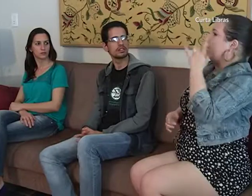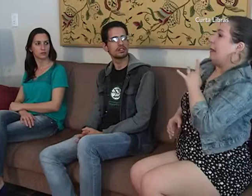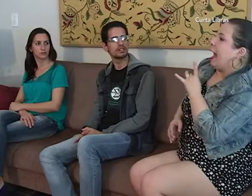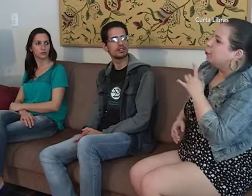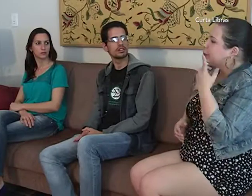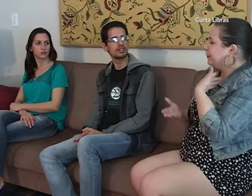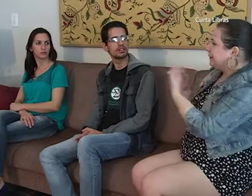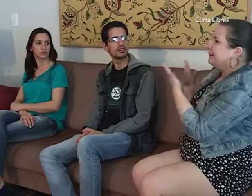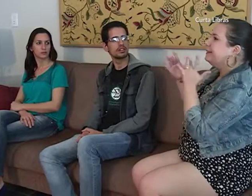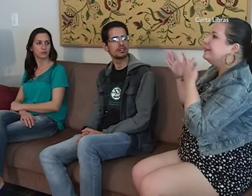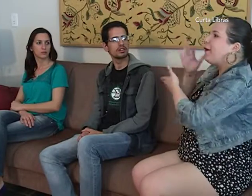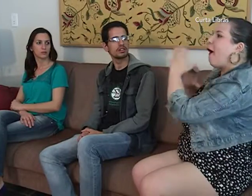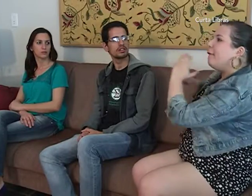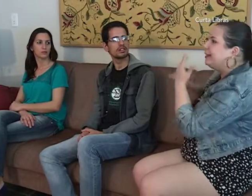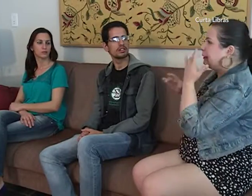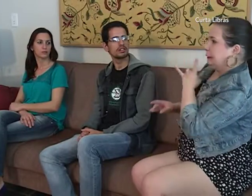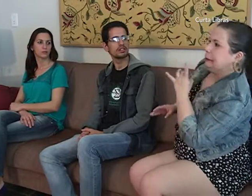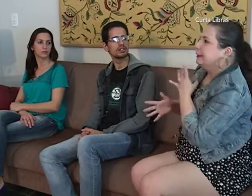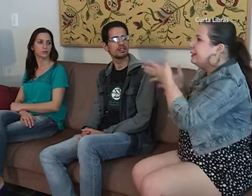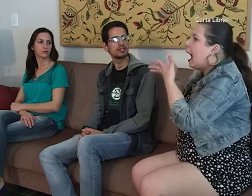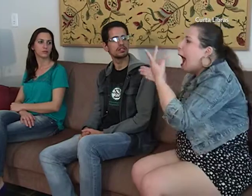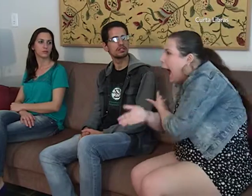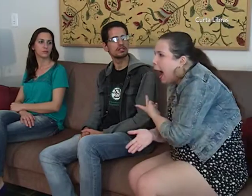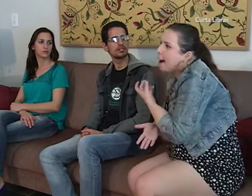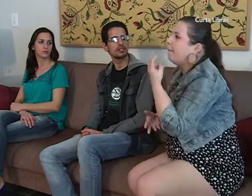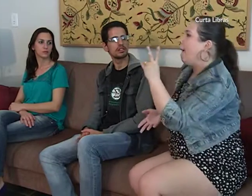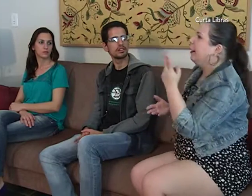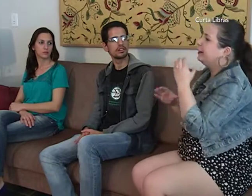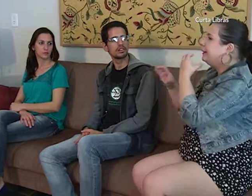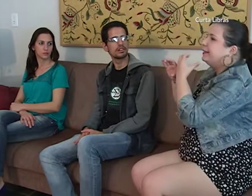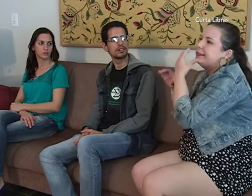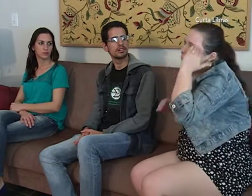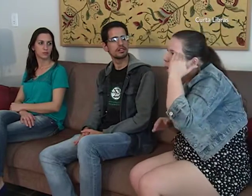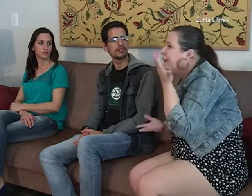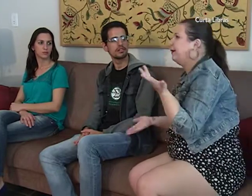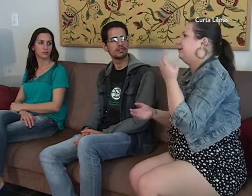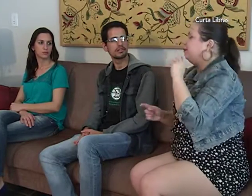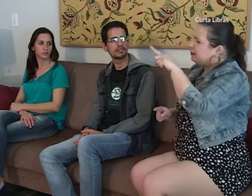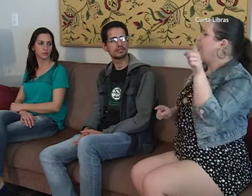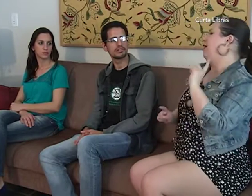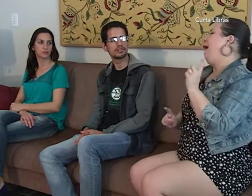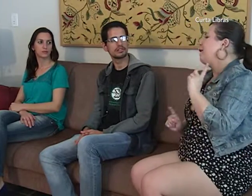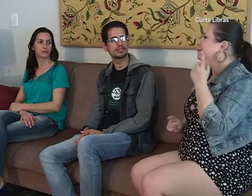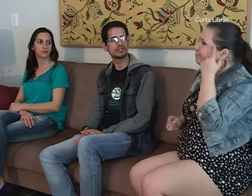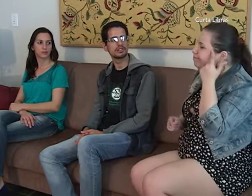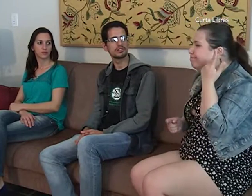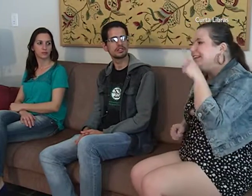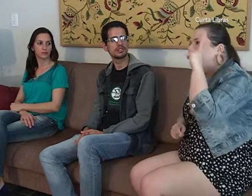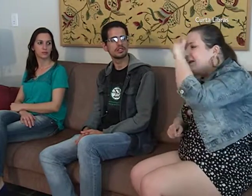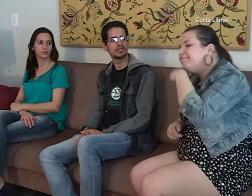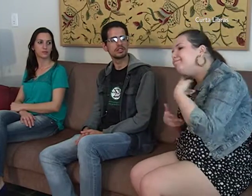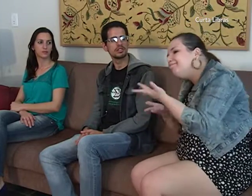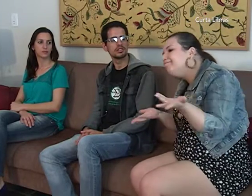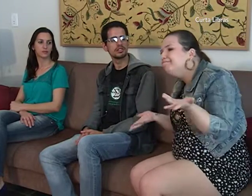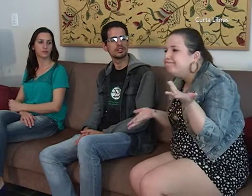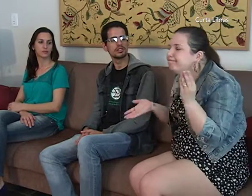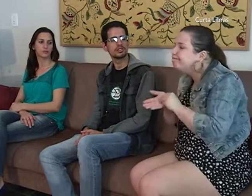Porque eles acessam mais a comunidade ouvinte em razão da língua. Alguns ficam inseguros em conversar comigo, de não entender o que eu estou falando. Então,